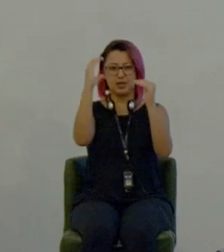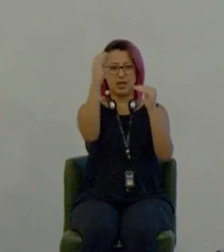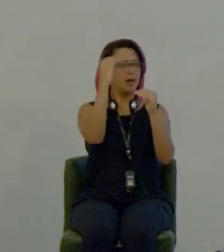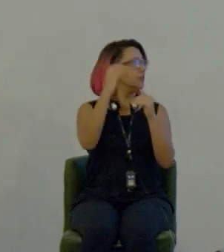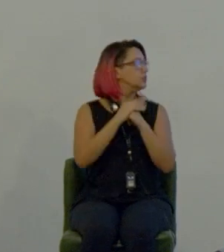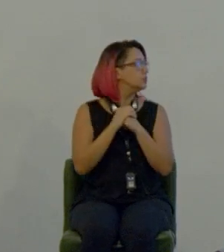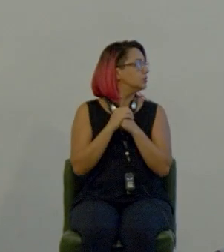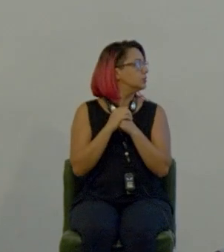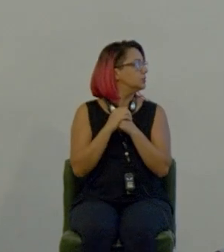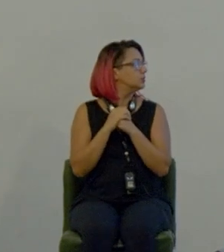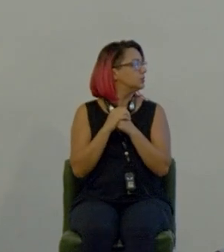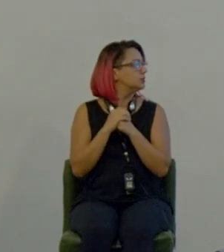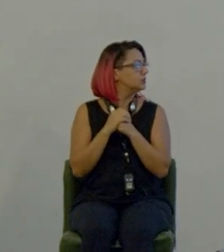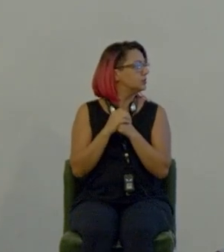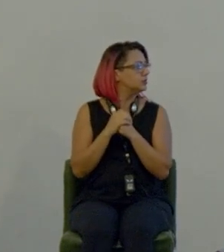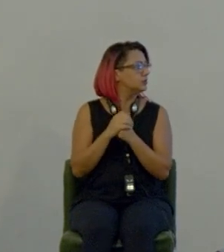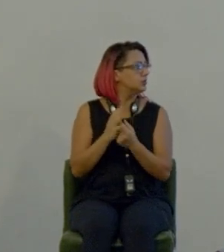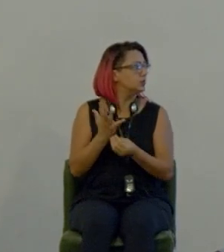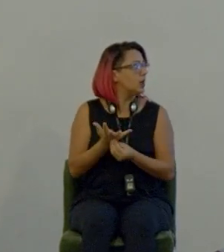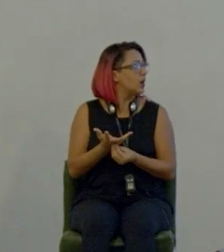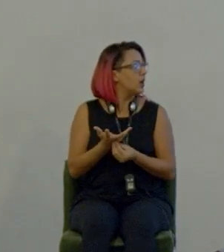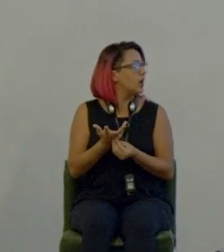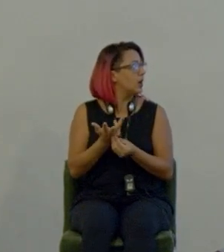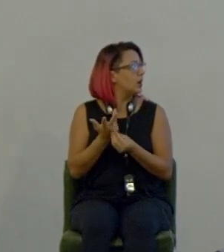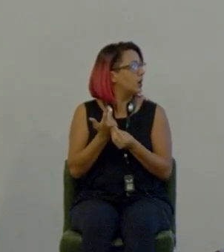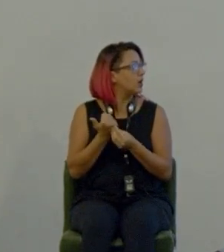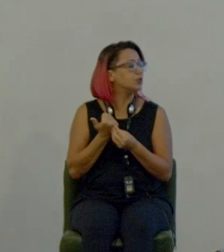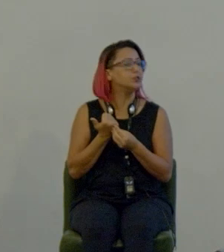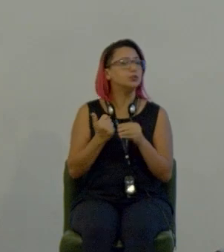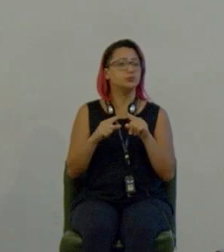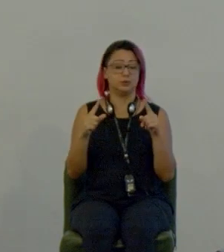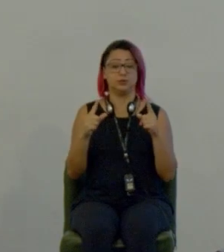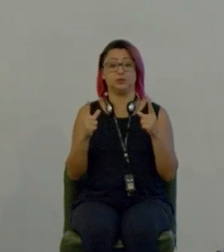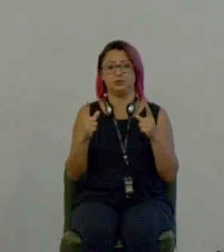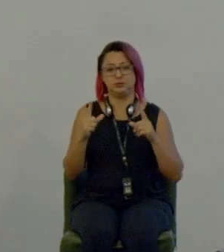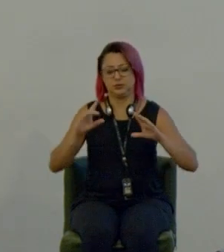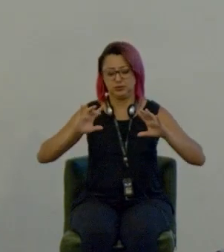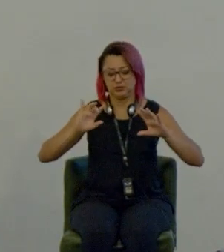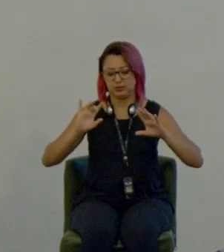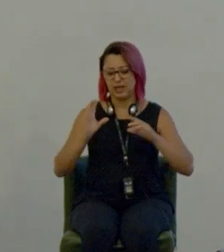acho que esse nome não dá conta. A arte é uma maneira muito simplista de representar isso. Mas só para facilitar a